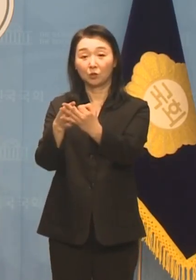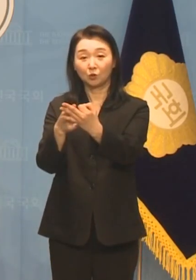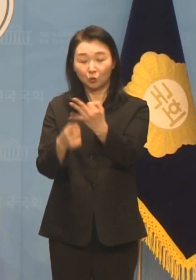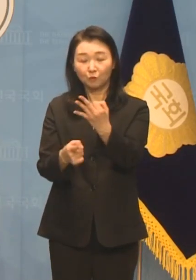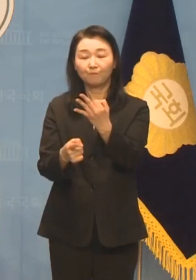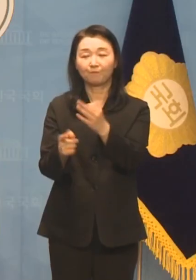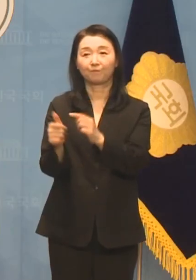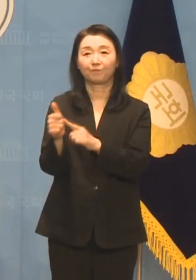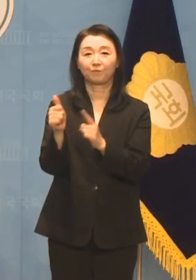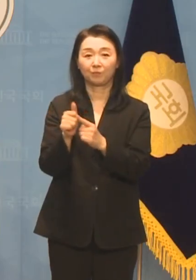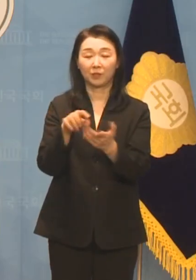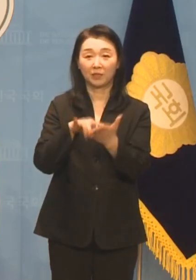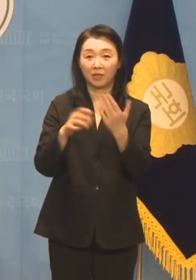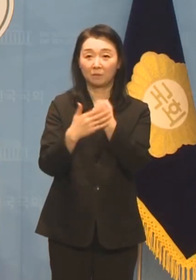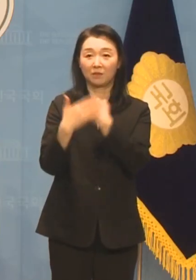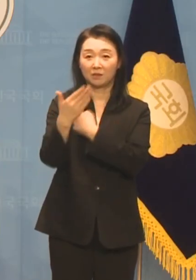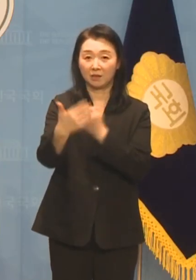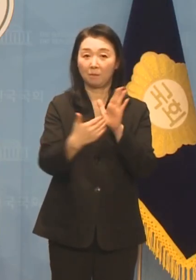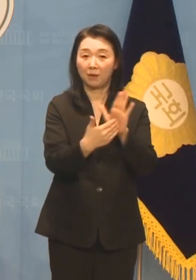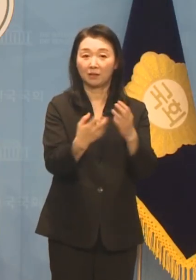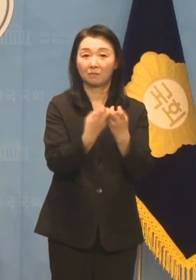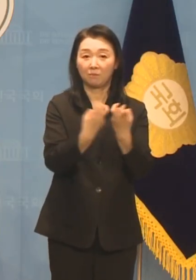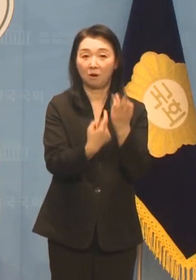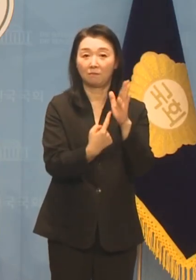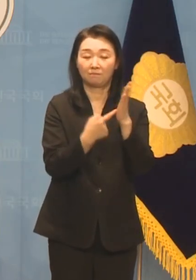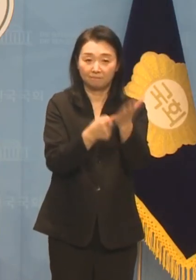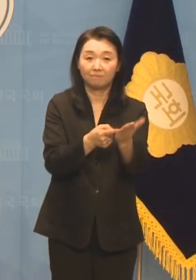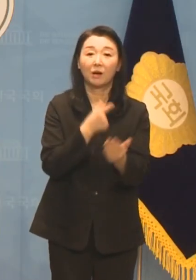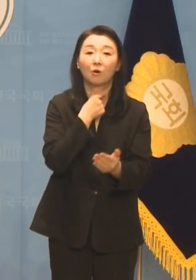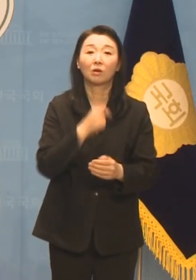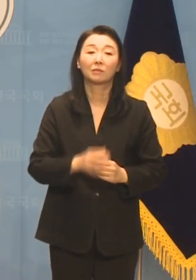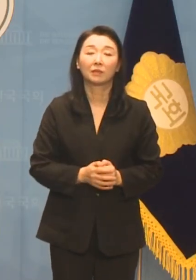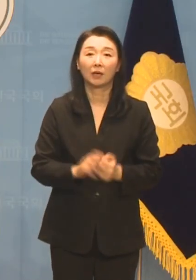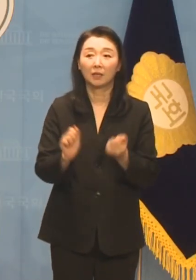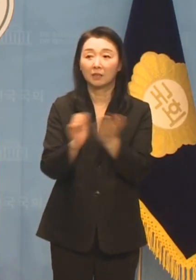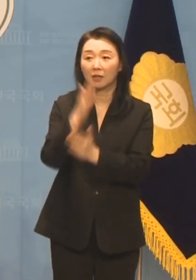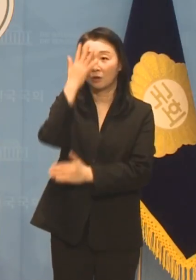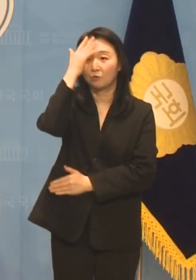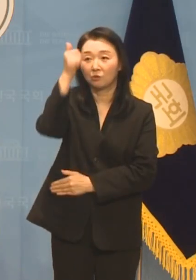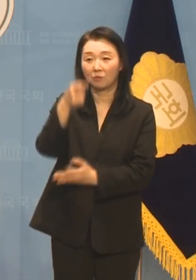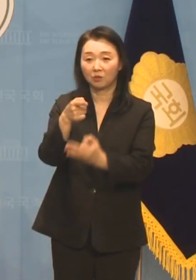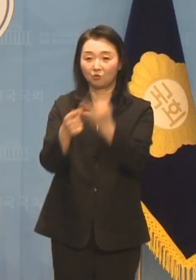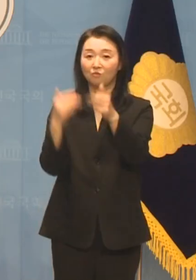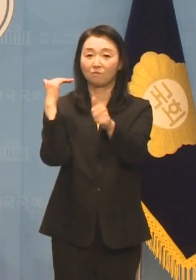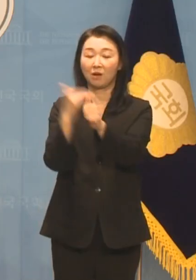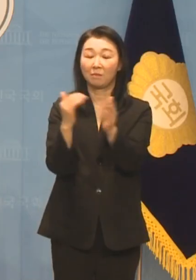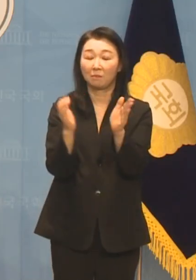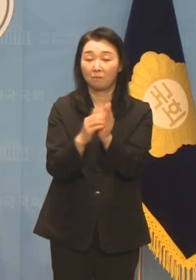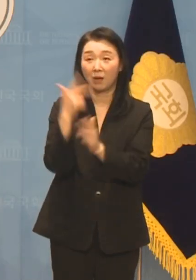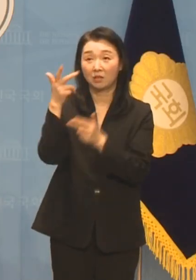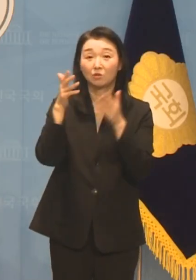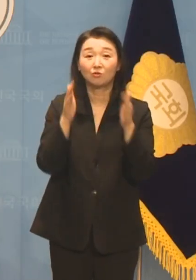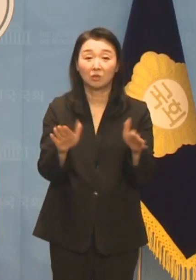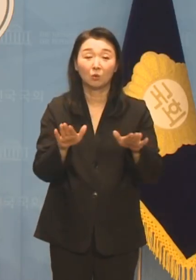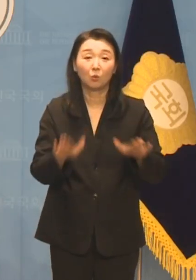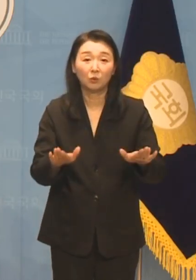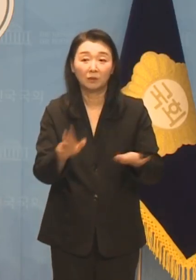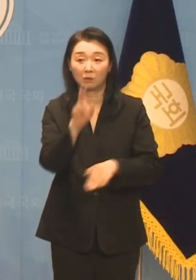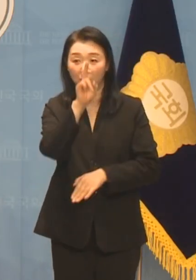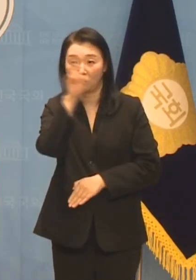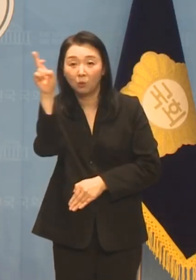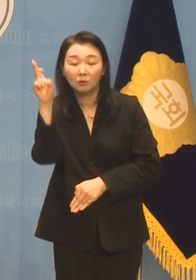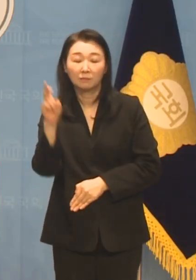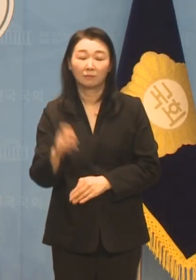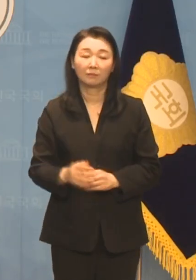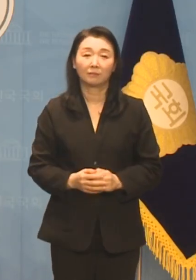특혜 방지법을 발의합니다. 내란 우두머리 윤석열이 파면된 지 일주일이나 지난 오늘 오후